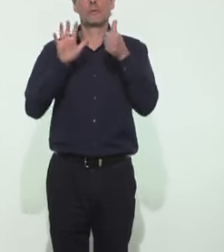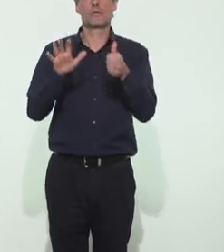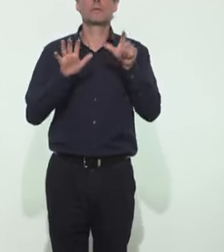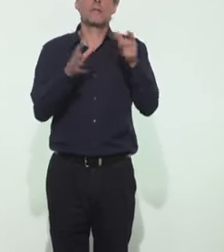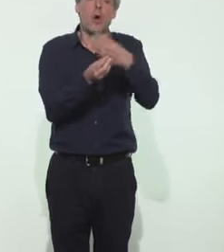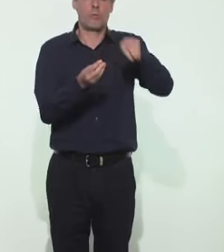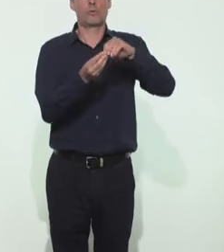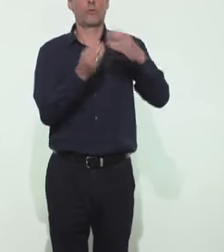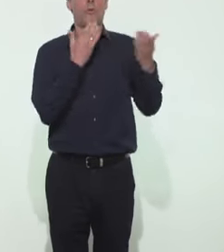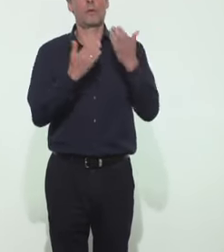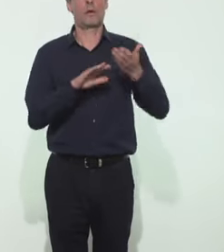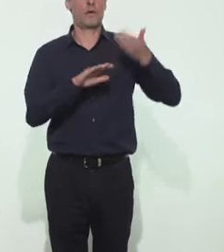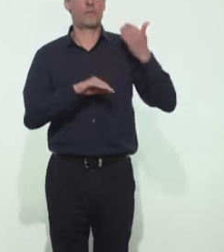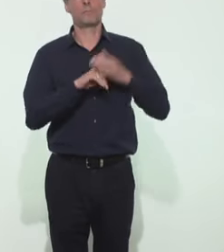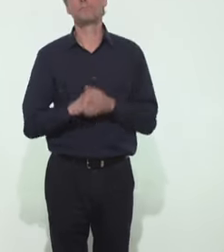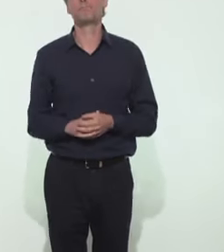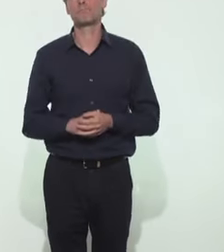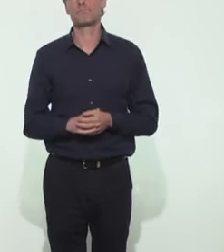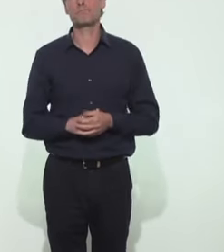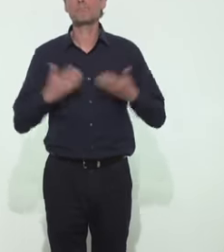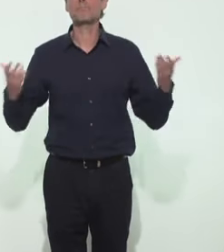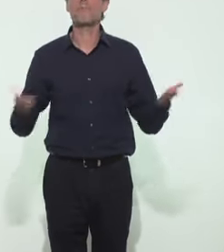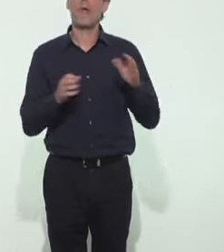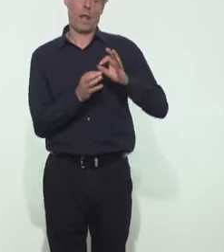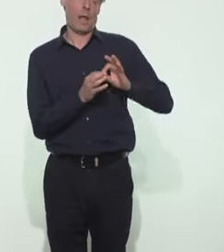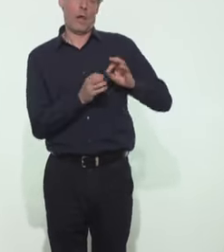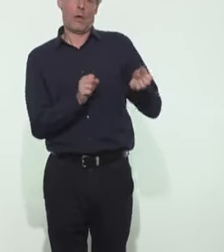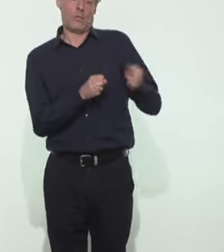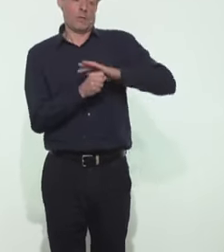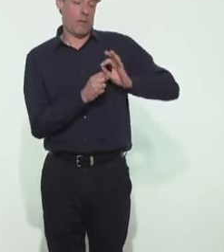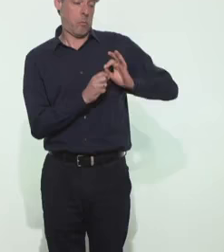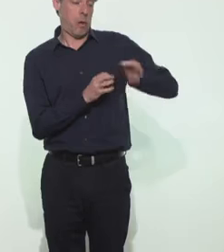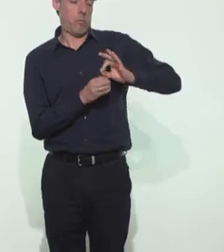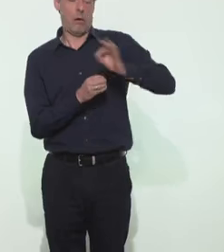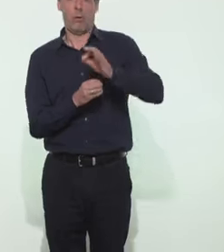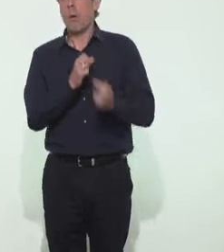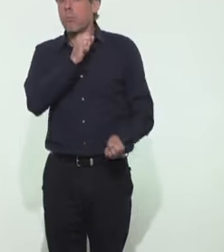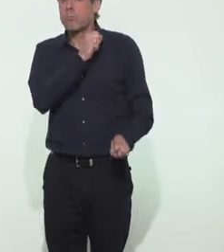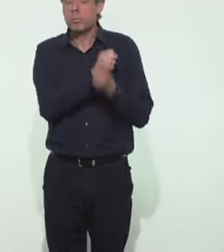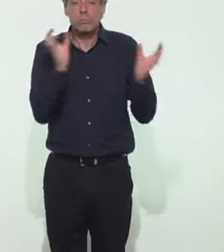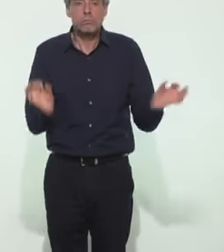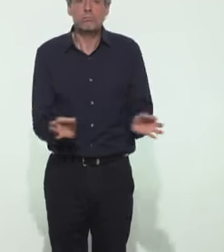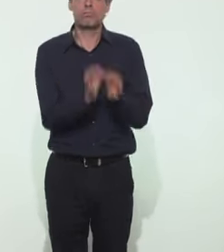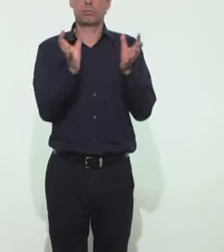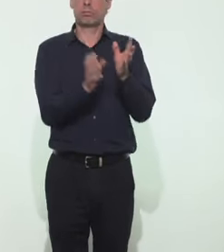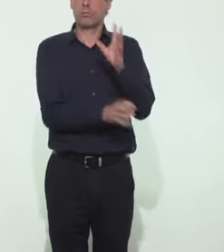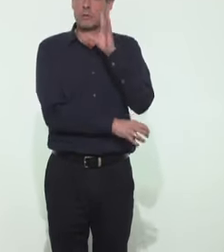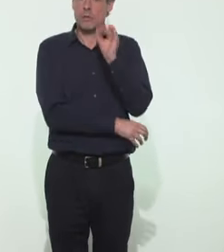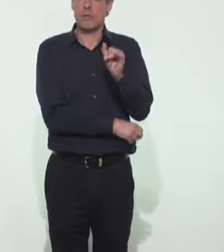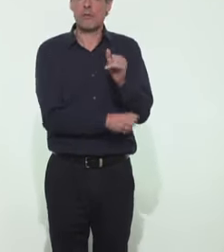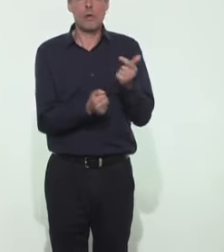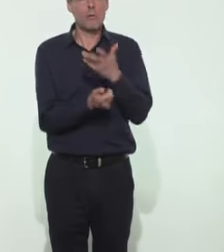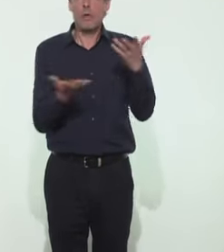plus la pandémie de kobe 19 est totalement inédite avec vous le voyez des